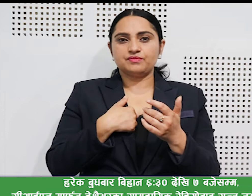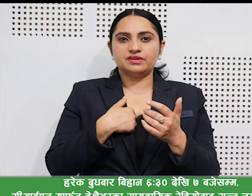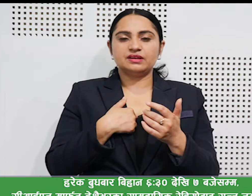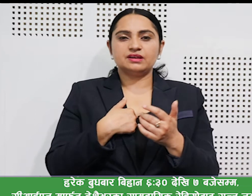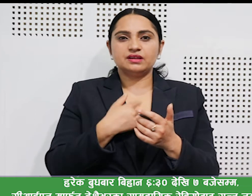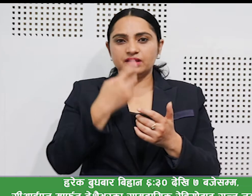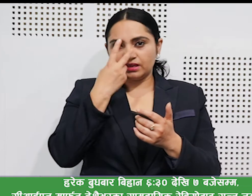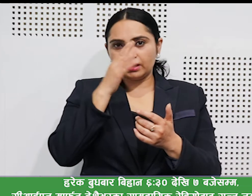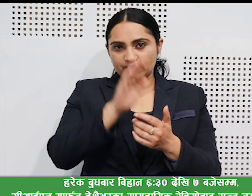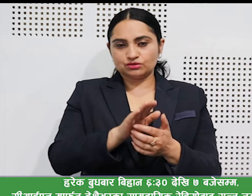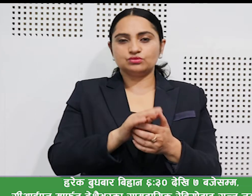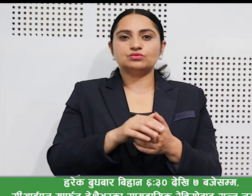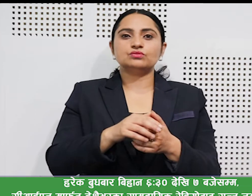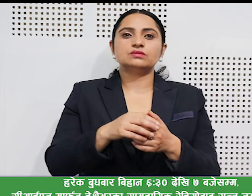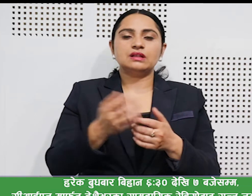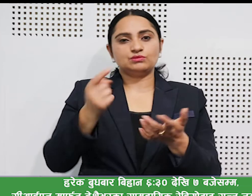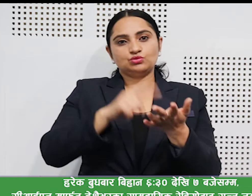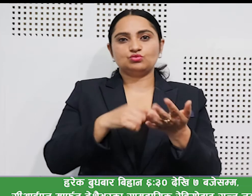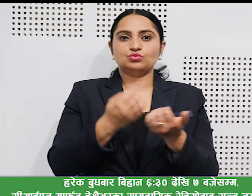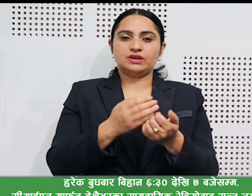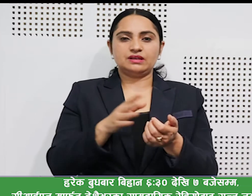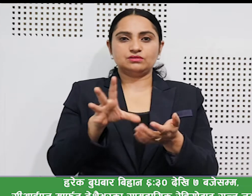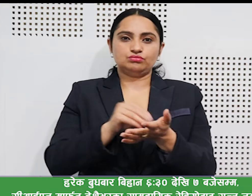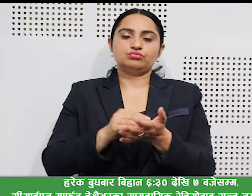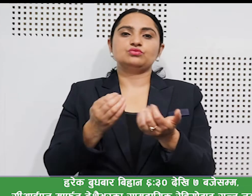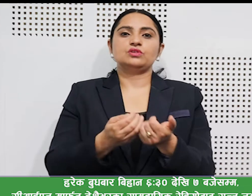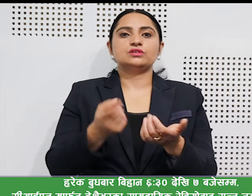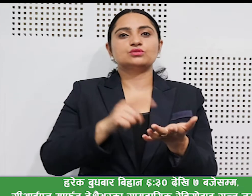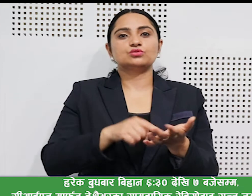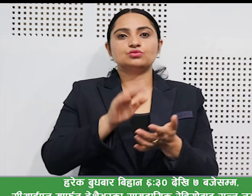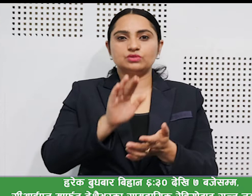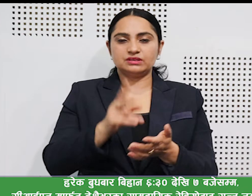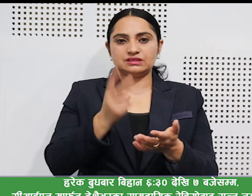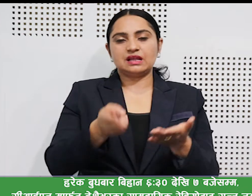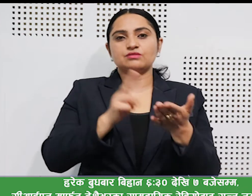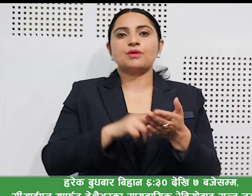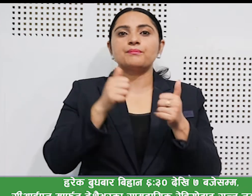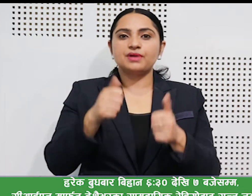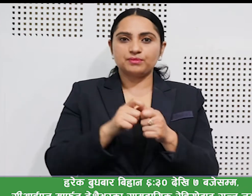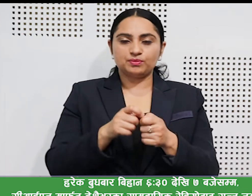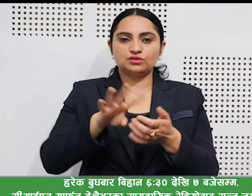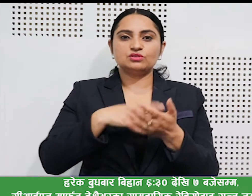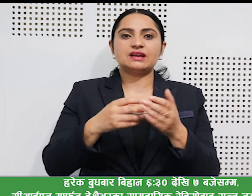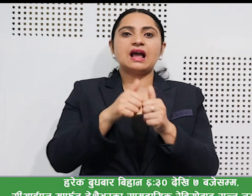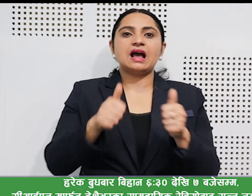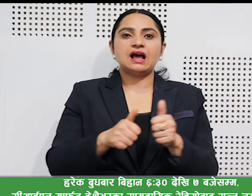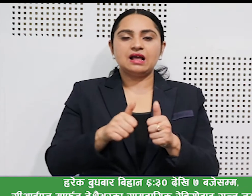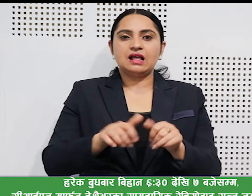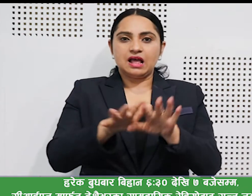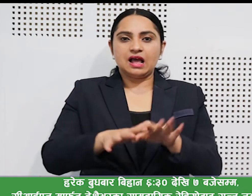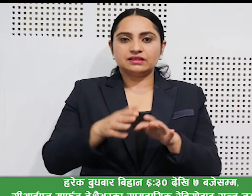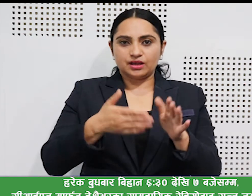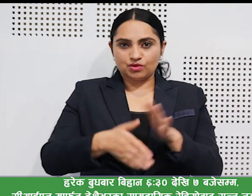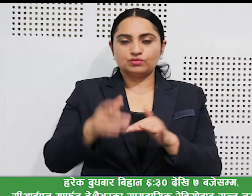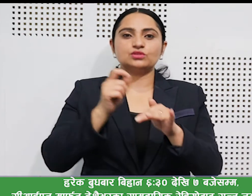14वटा नगरपालिका गाउँपालिकाबाट अहिले सुरु गरेका छौँ र त्यसैलाई चाहिँ अझै स्केल अप गरेर लिएर जाने र त्यो डेटाको आधारमा चाहिँ हामीले अब प्रिपेयरनेस